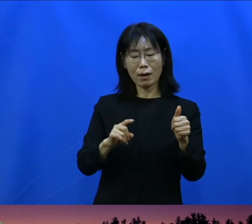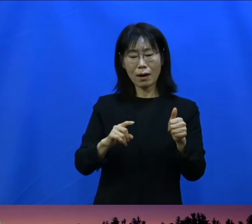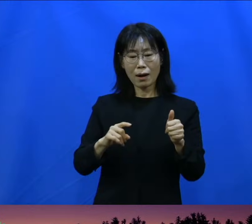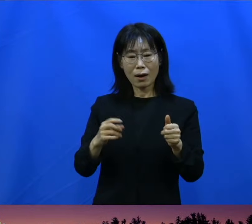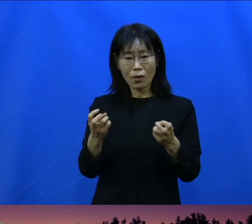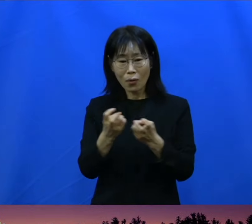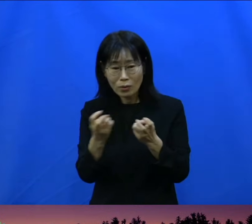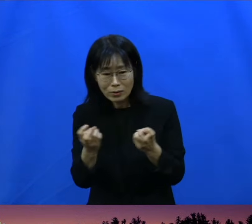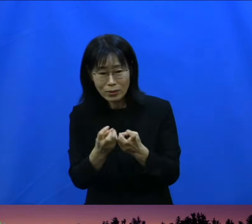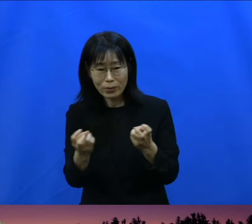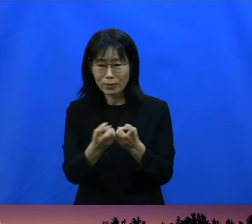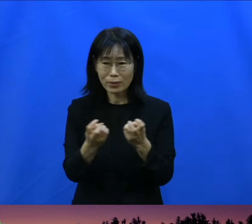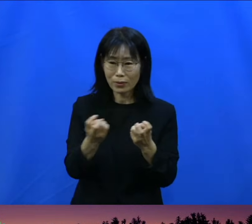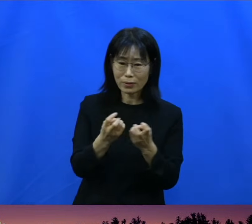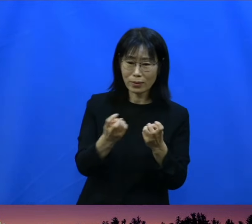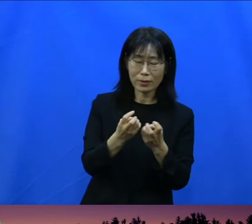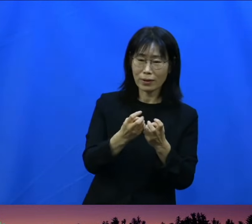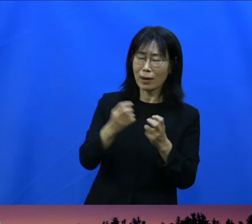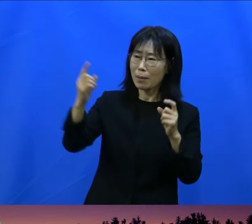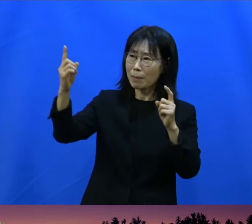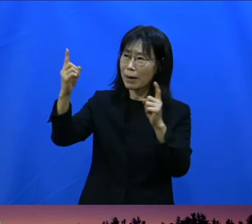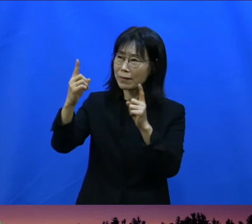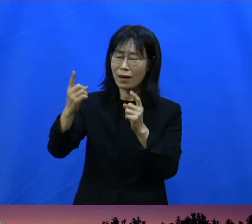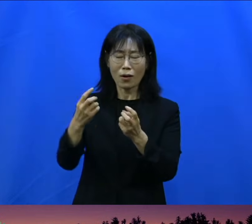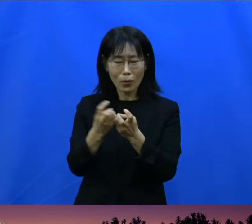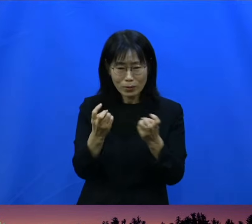경험이 있어야 되는 거예요.